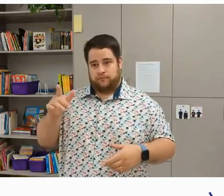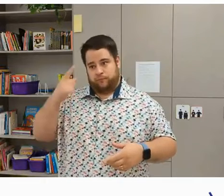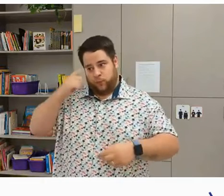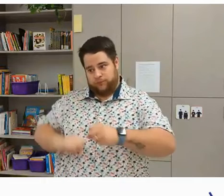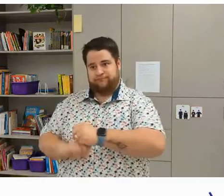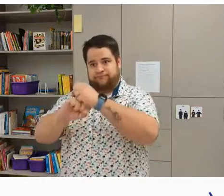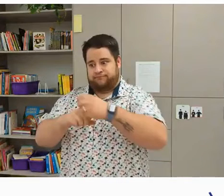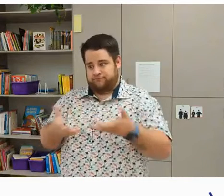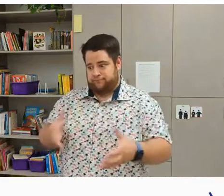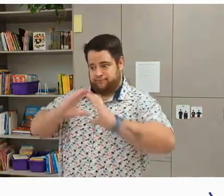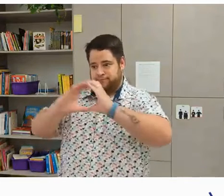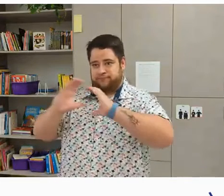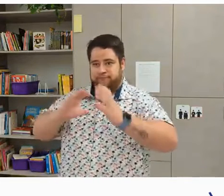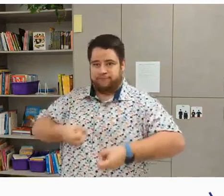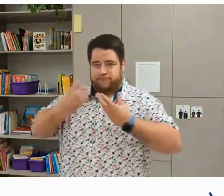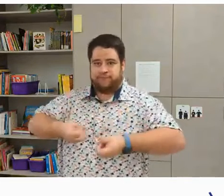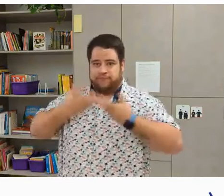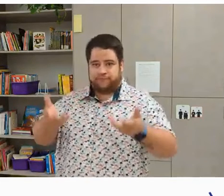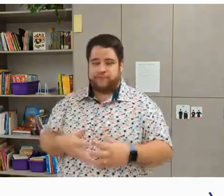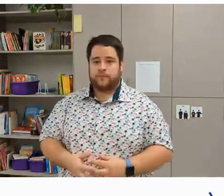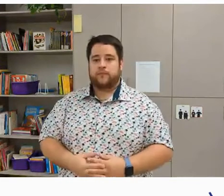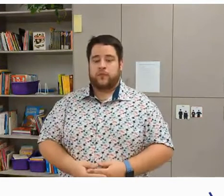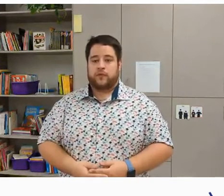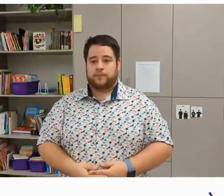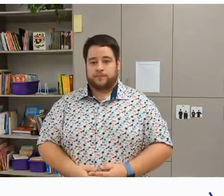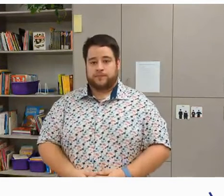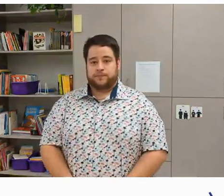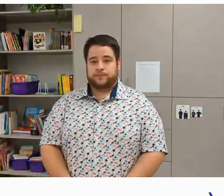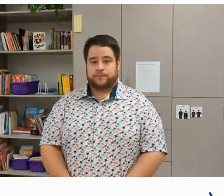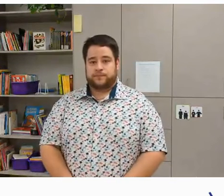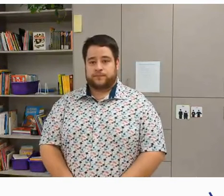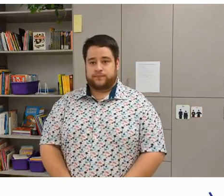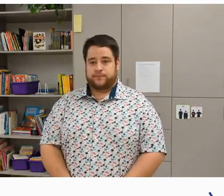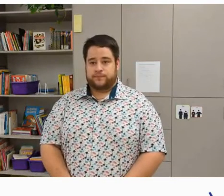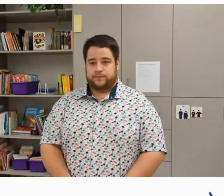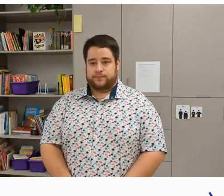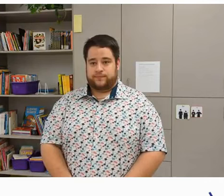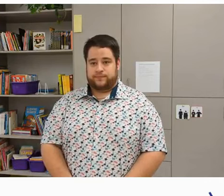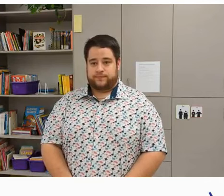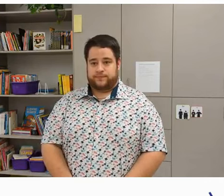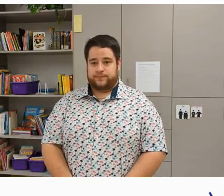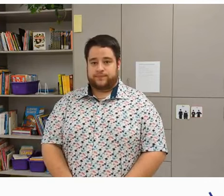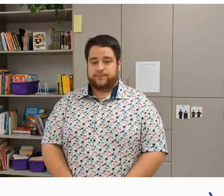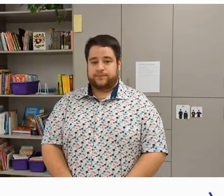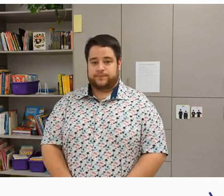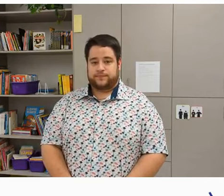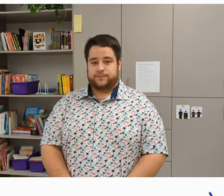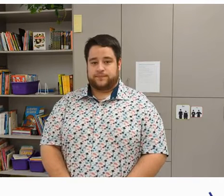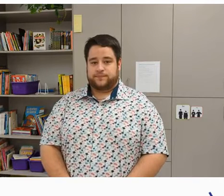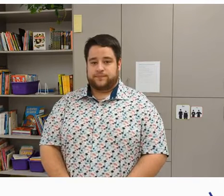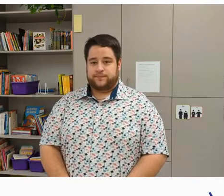s'exprimer et communiquer adéquatement. Mmh. Et comment on l'enseigne, cette fameuse culture sourde-là? Oui,